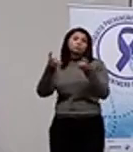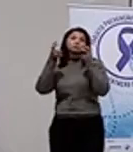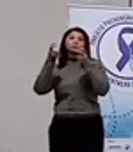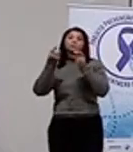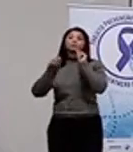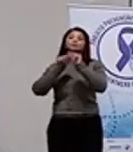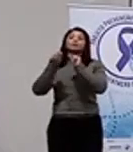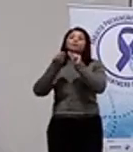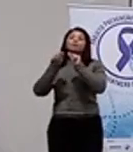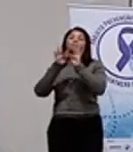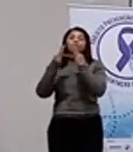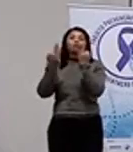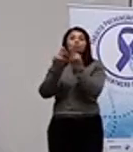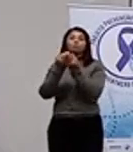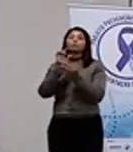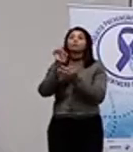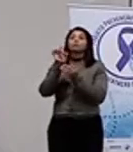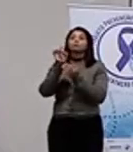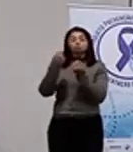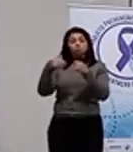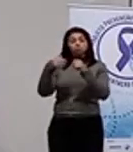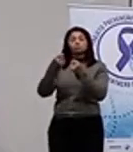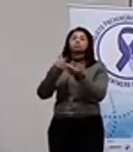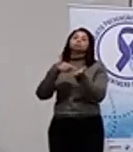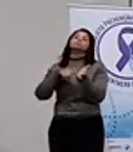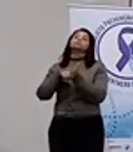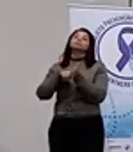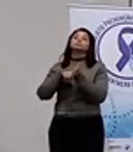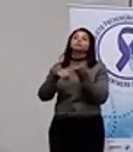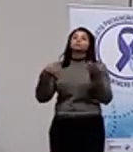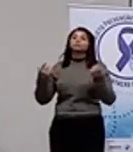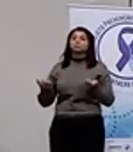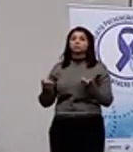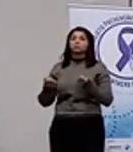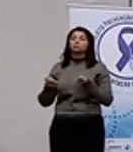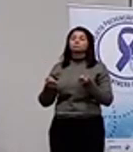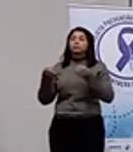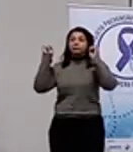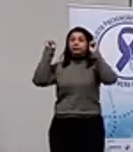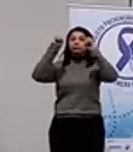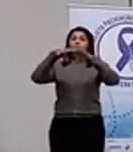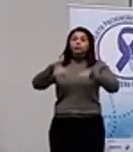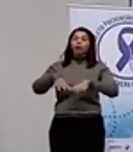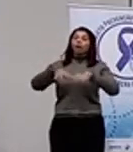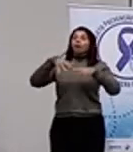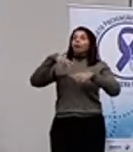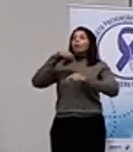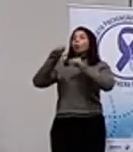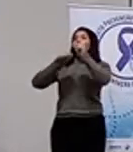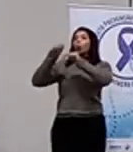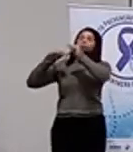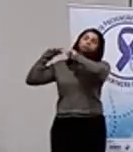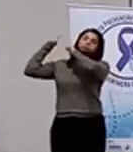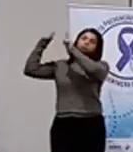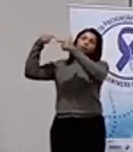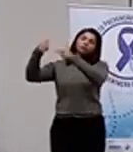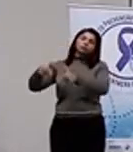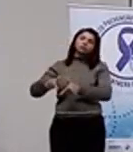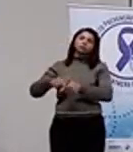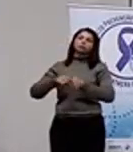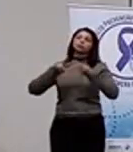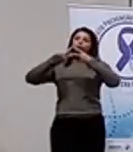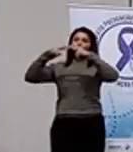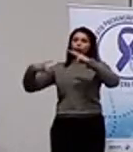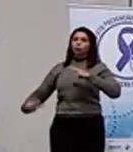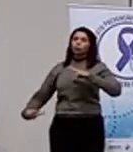Eu não acho que seja sua família, nossa família é amaldiçoada. Eu não acho que seja uma maldição. Eu acho que pode ser algo hereditário. Pode ser uma doença genética